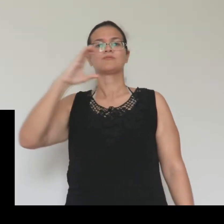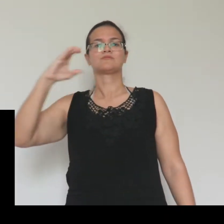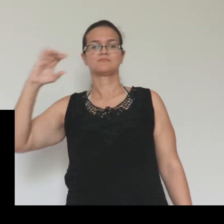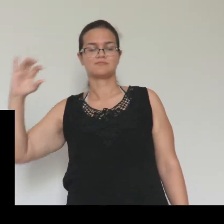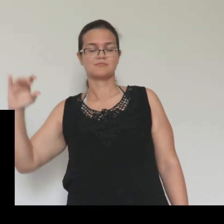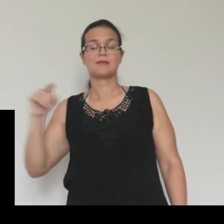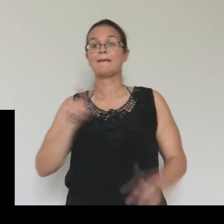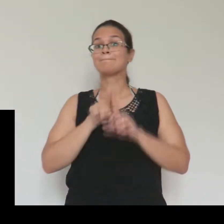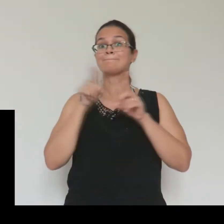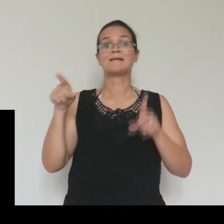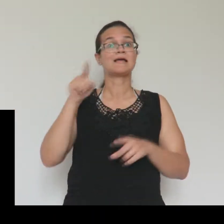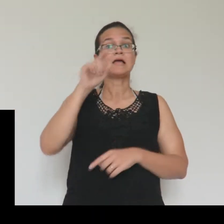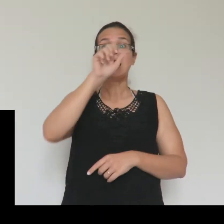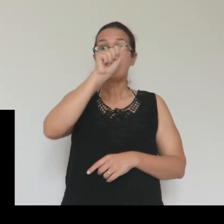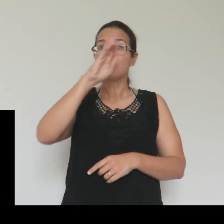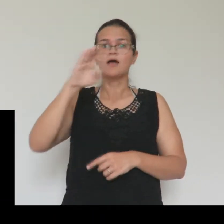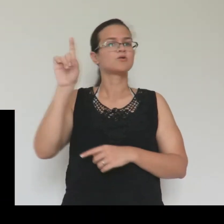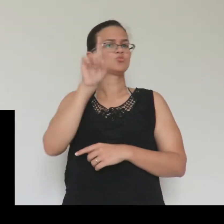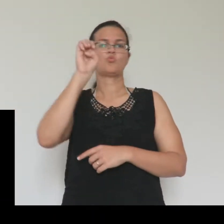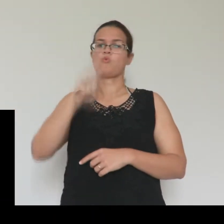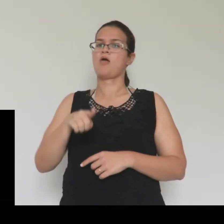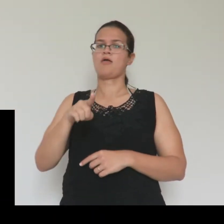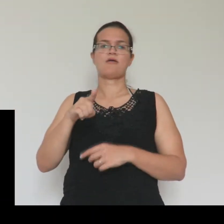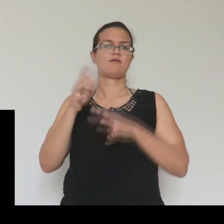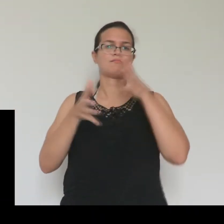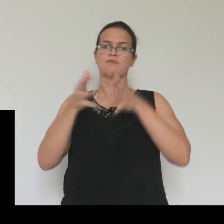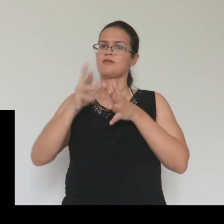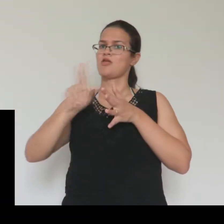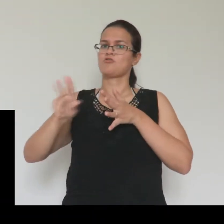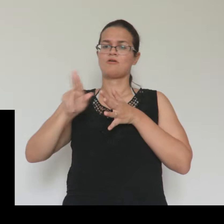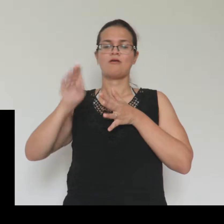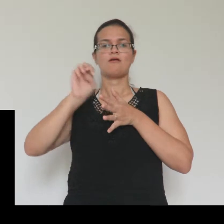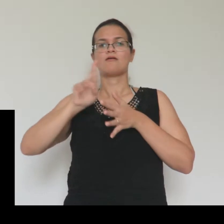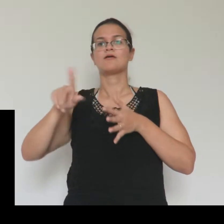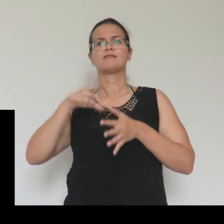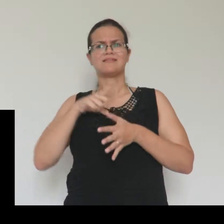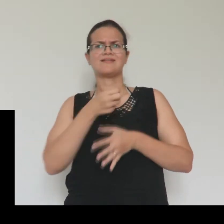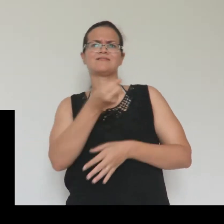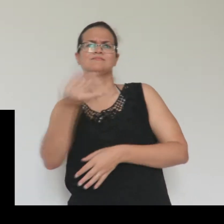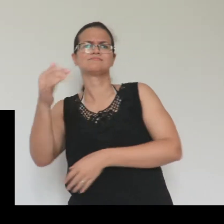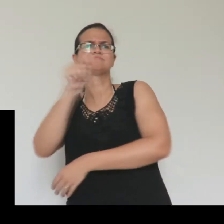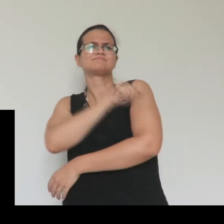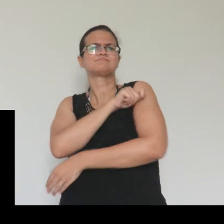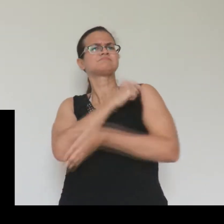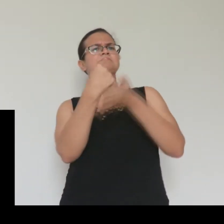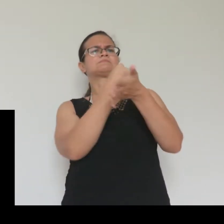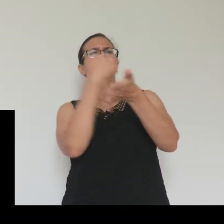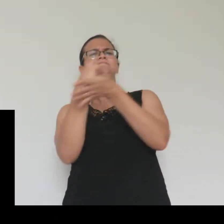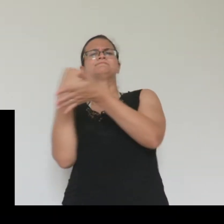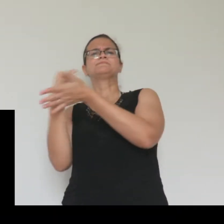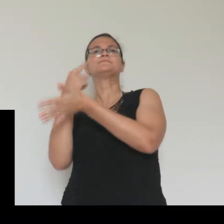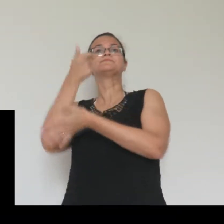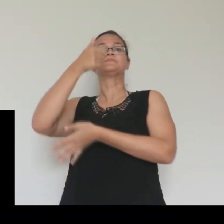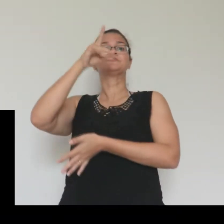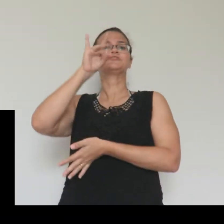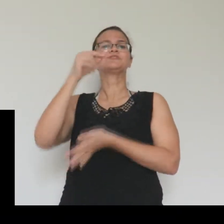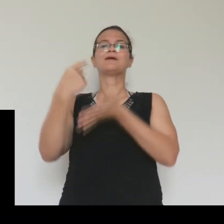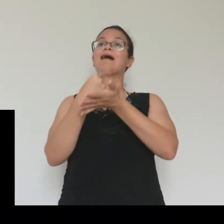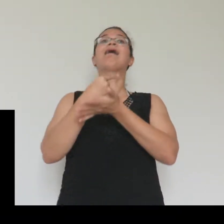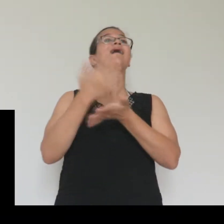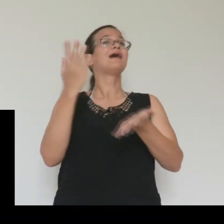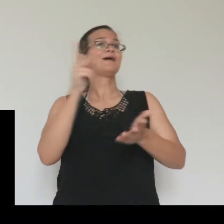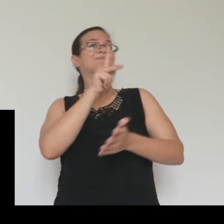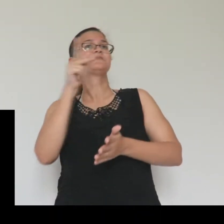ele não é Libras. Eu já tive muitos alunos, onde os alunos chegavam para mim no primeiro dia de aula, né, e falavam assim,